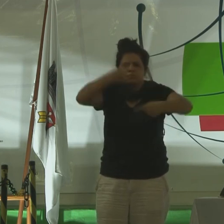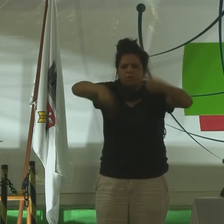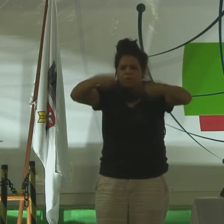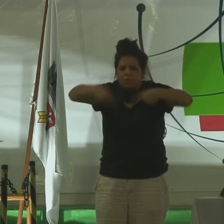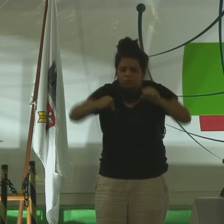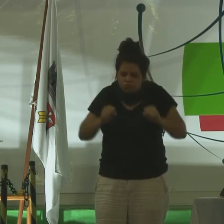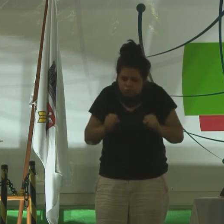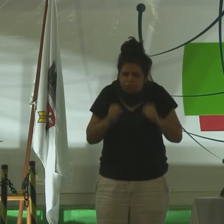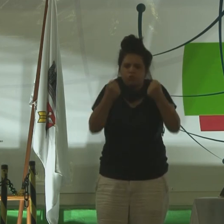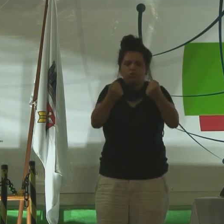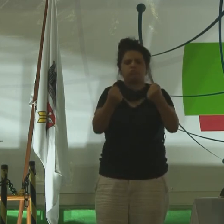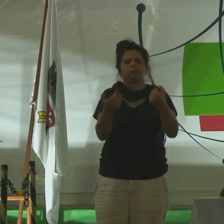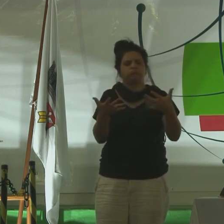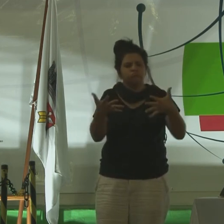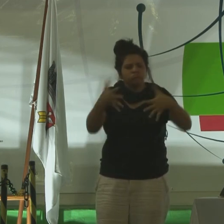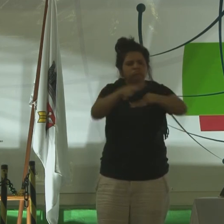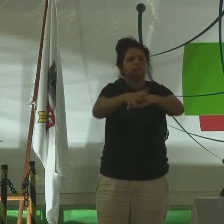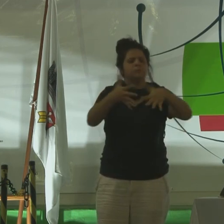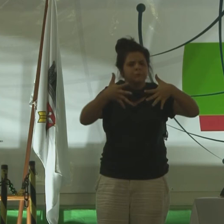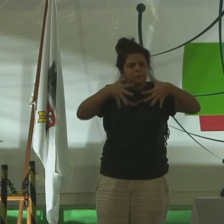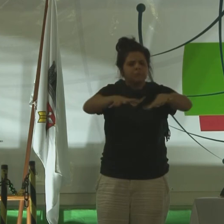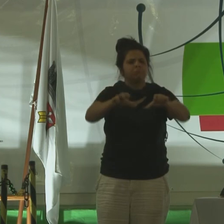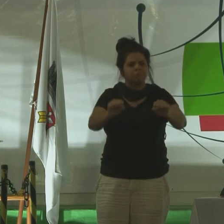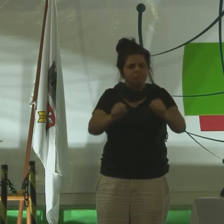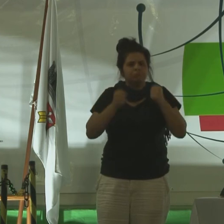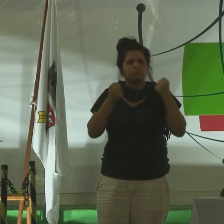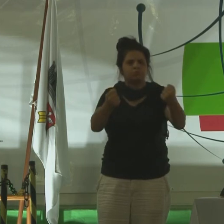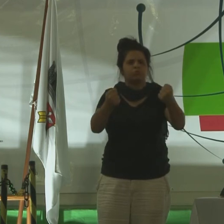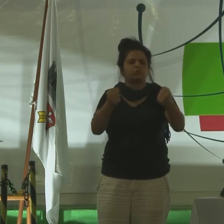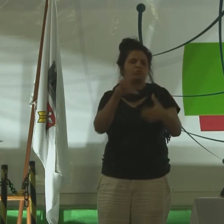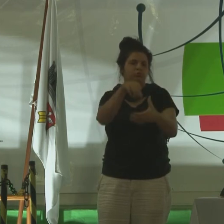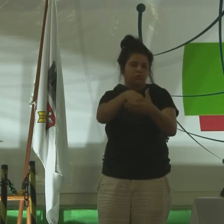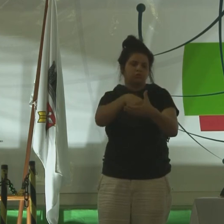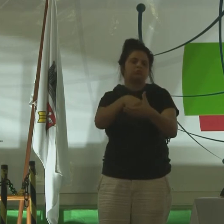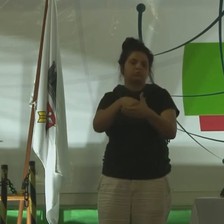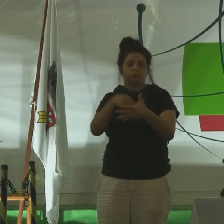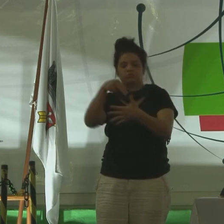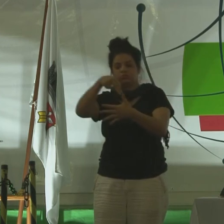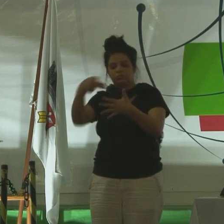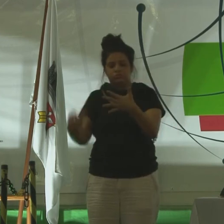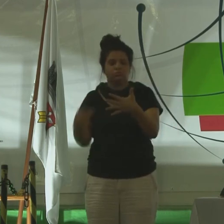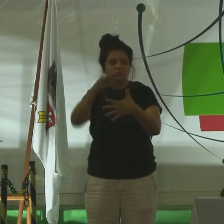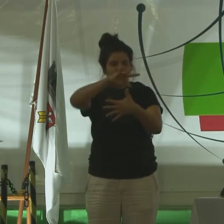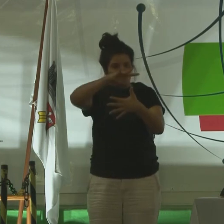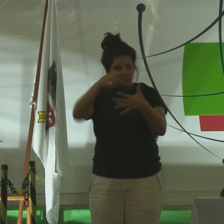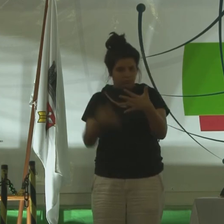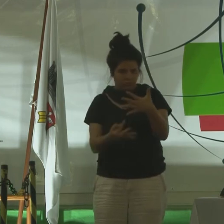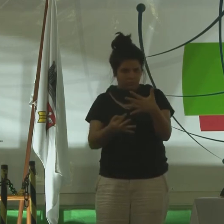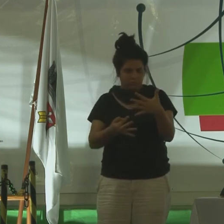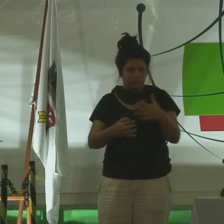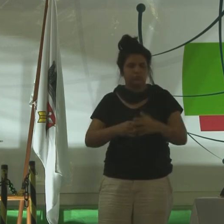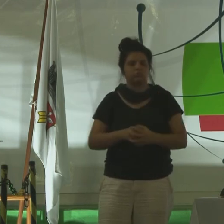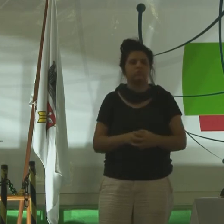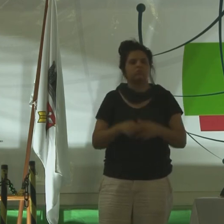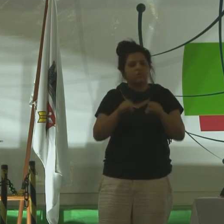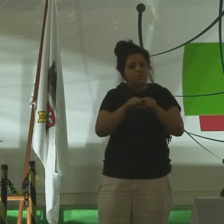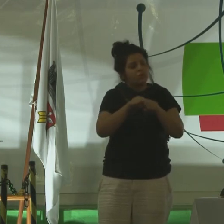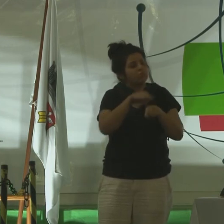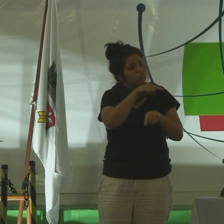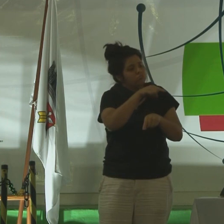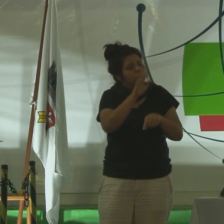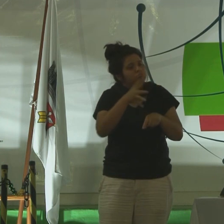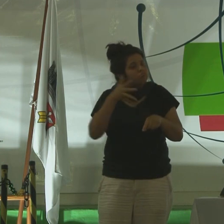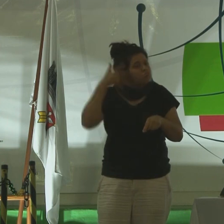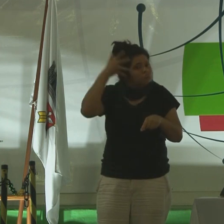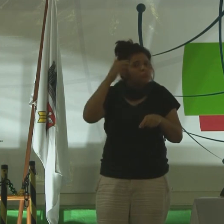inclusão. E eu que venho de tenho participado de alguns eventos fora, posso confessar a vocês que